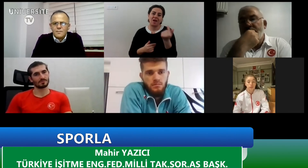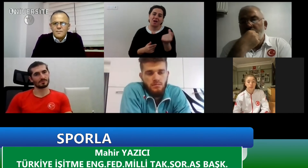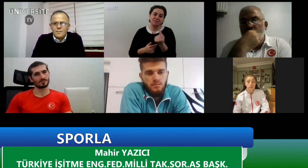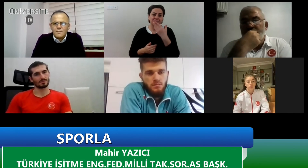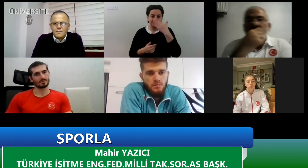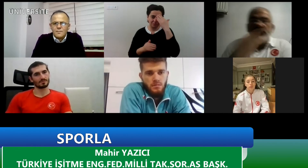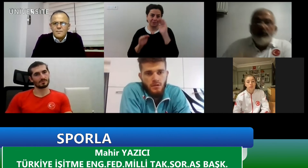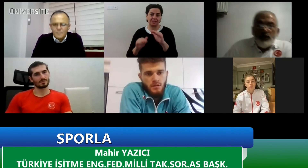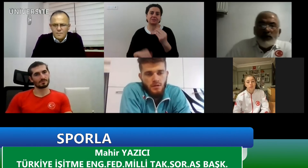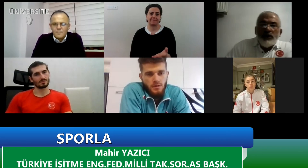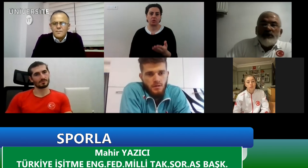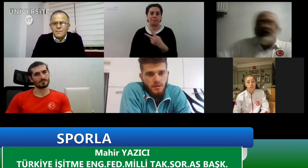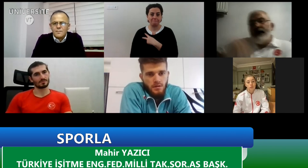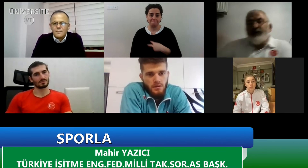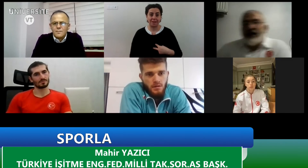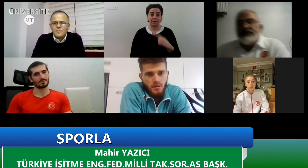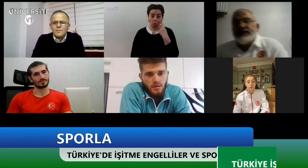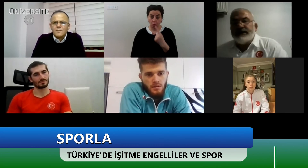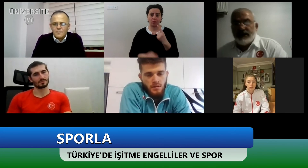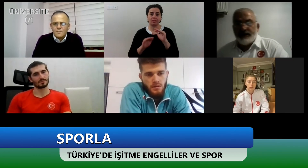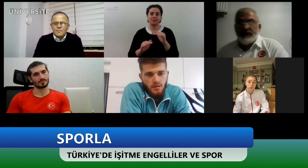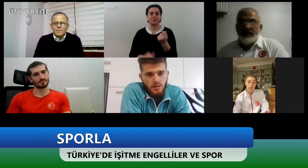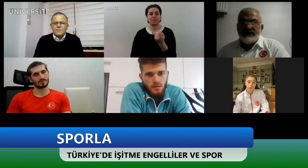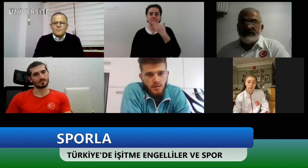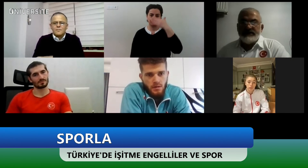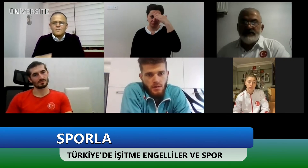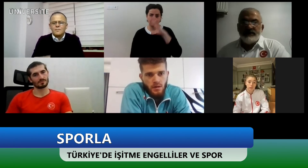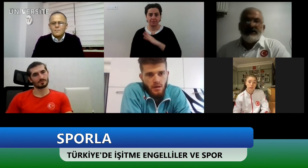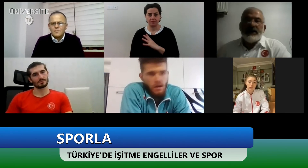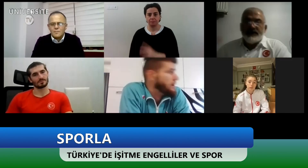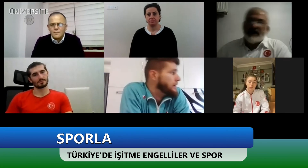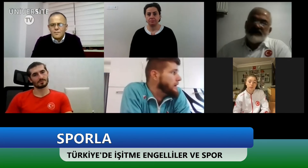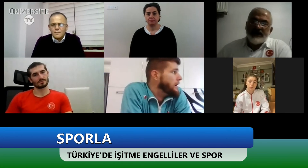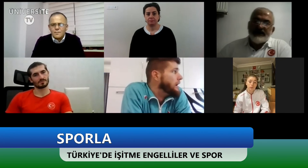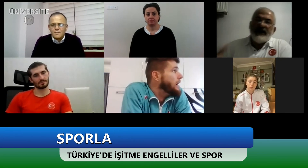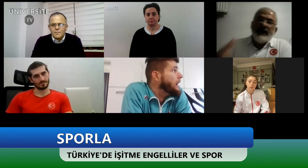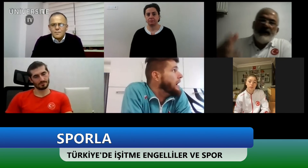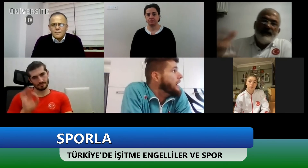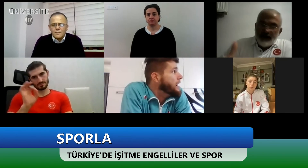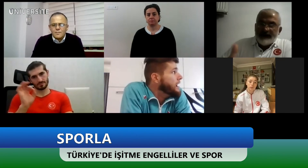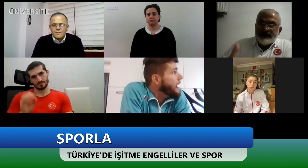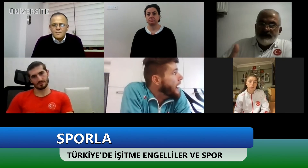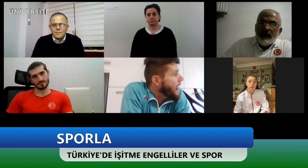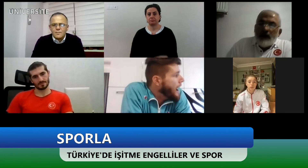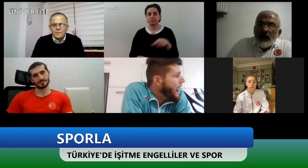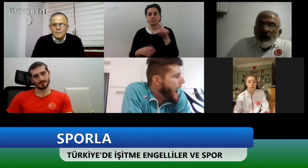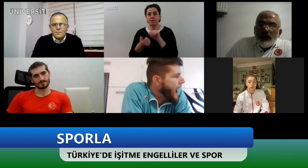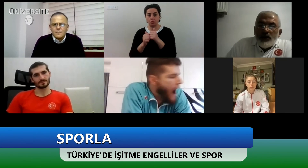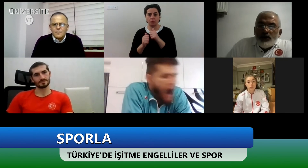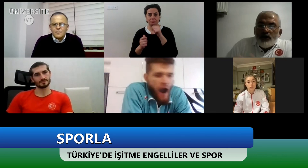şeyler alıyorlar. İşte bunu diğer branşlara da yayabilmeliyiz. Diğer branşlarda da var.